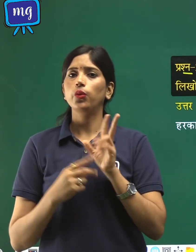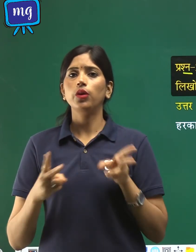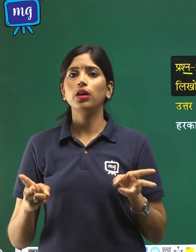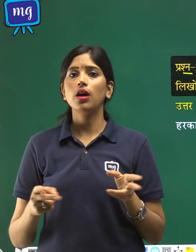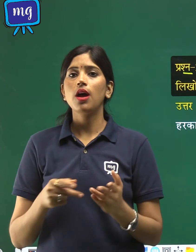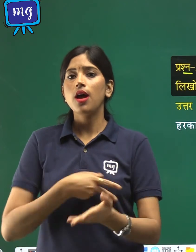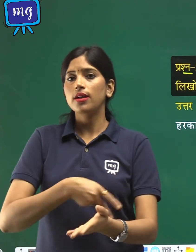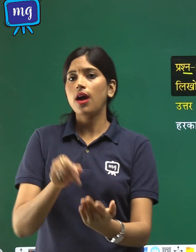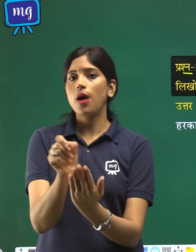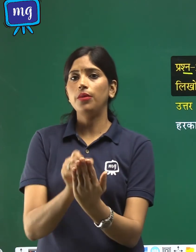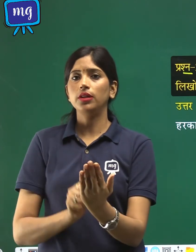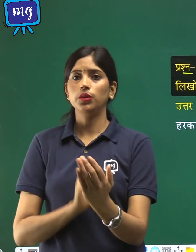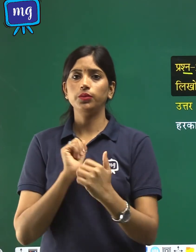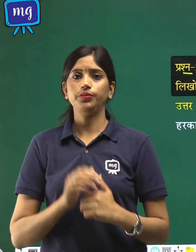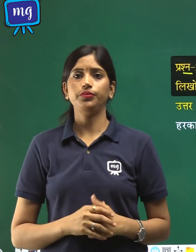नाम लिखो।